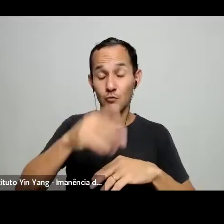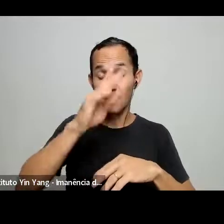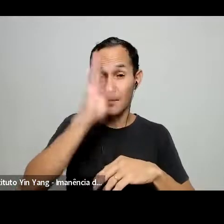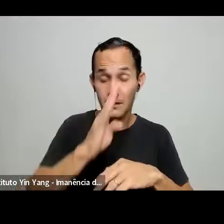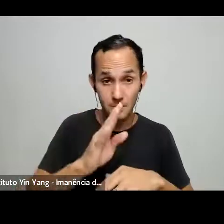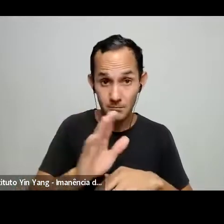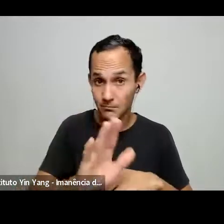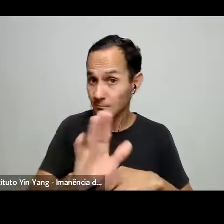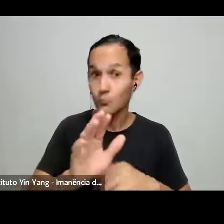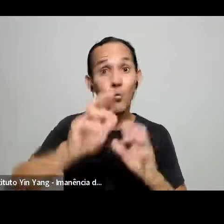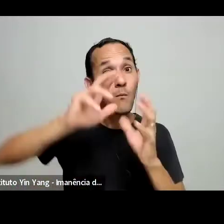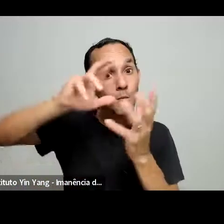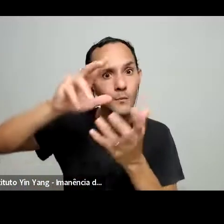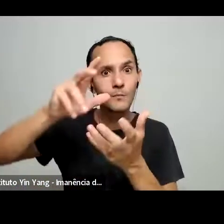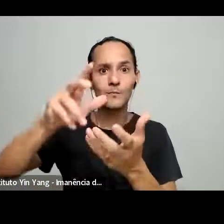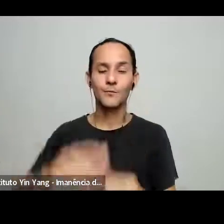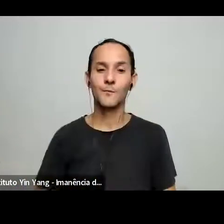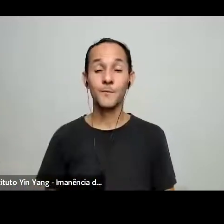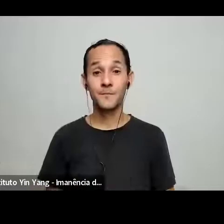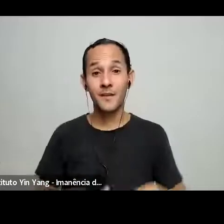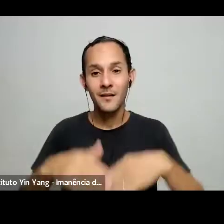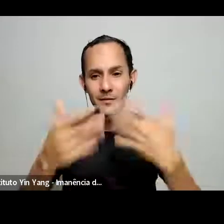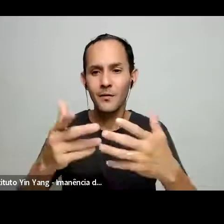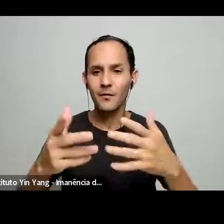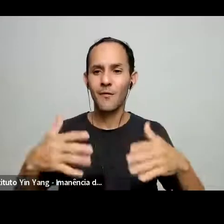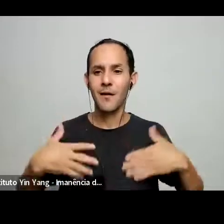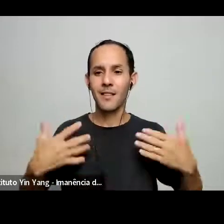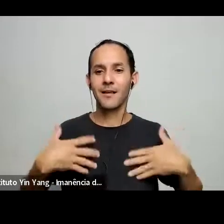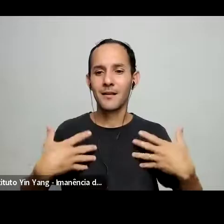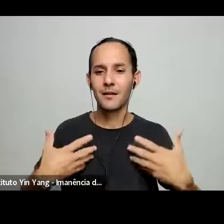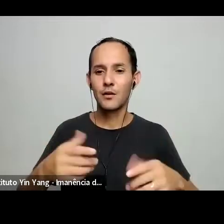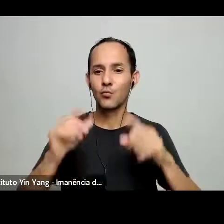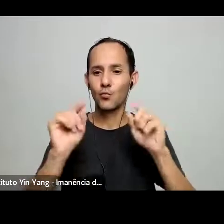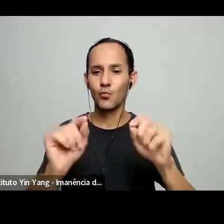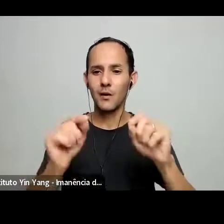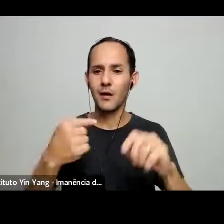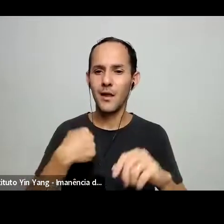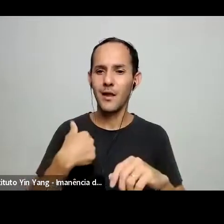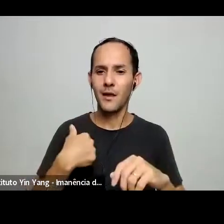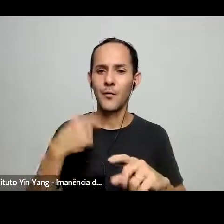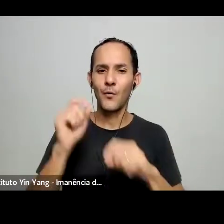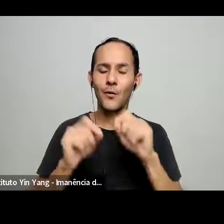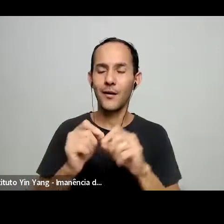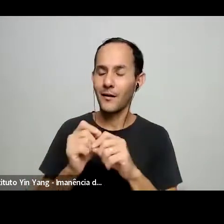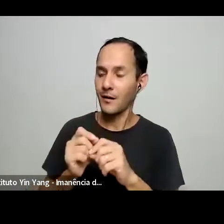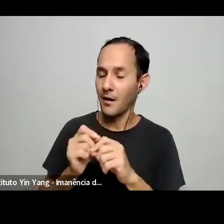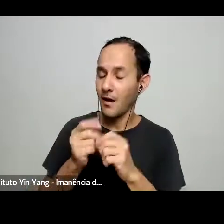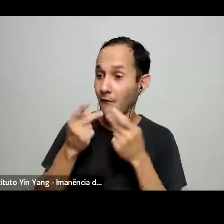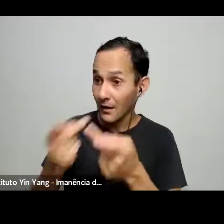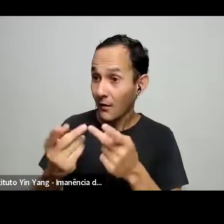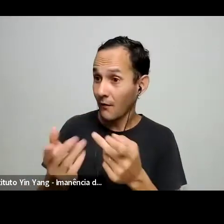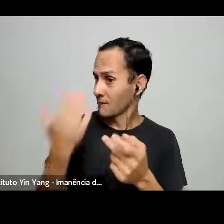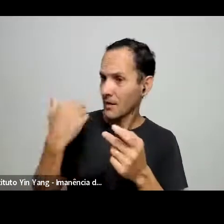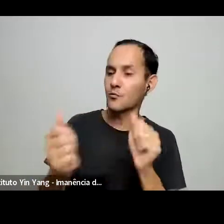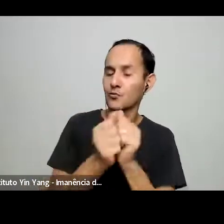mundo, do planeta. E é com muita alegria, Dani, que eu cheguei até você e disse: vamos ao